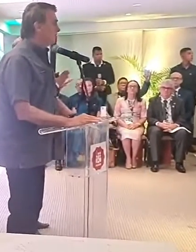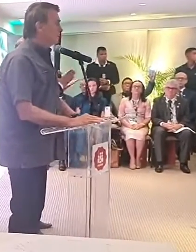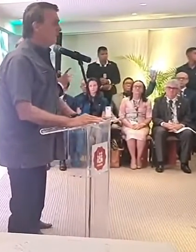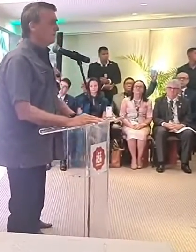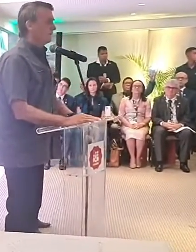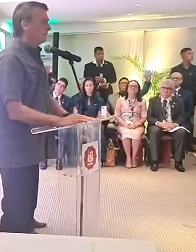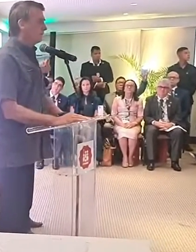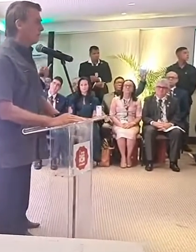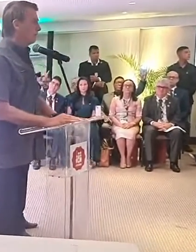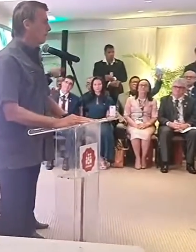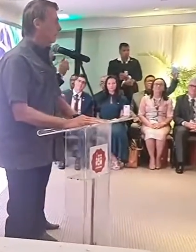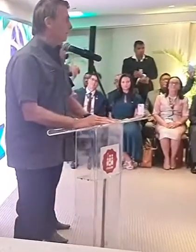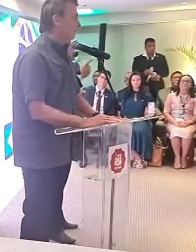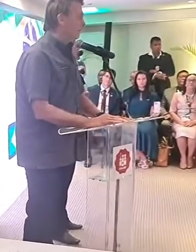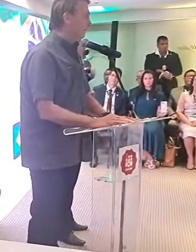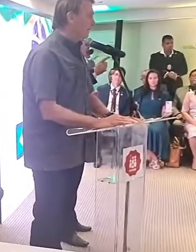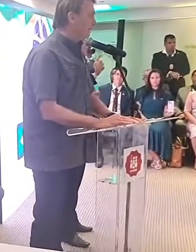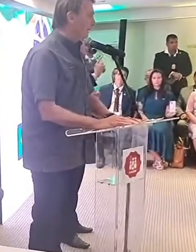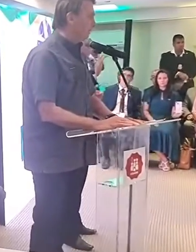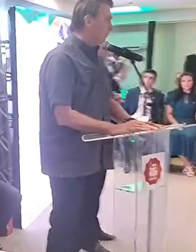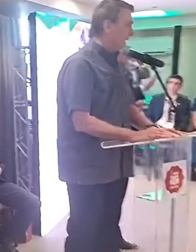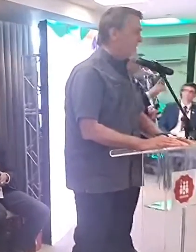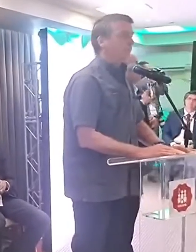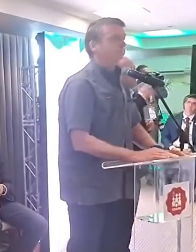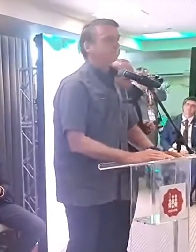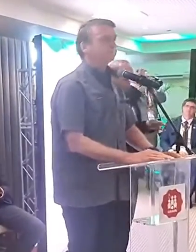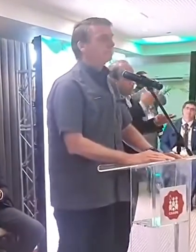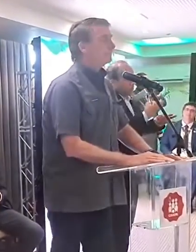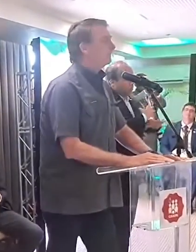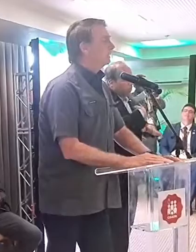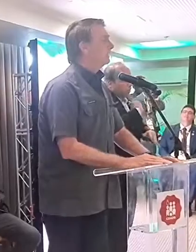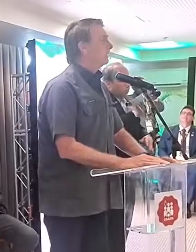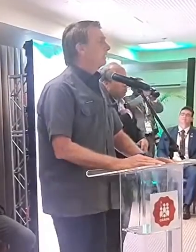mas a consciência do dever cumprido. Eu sou o presidente do Brasil.